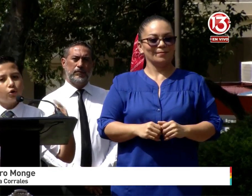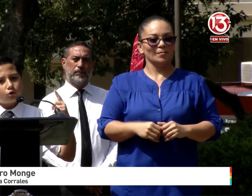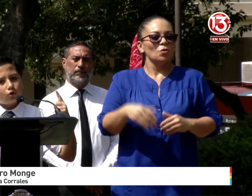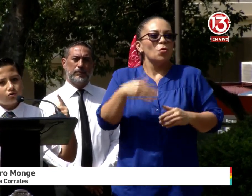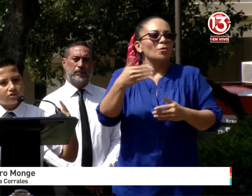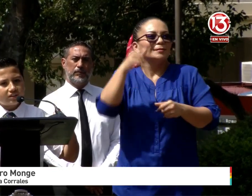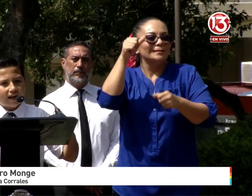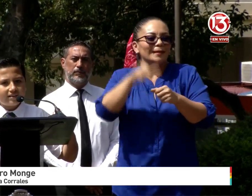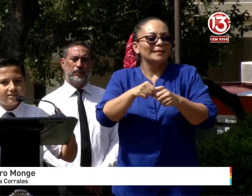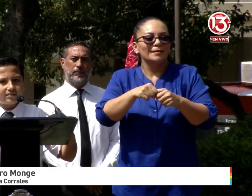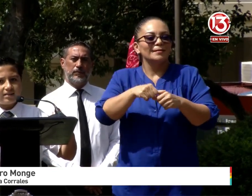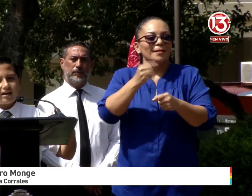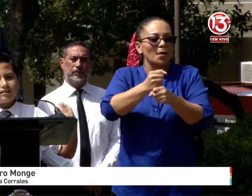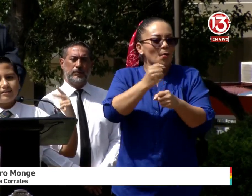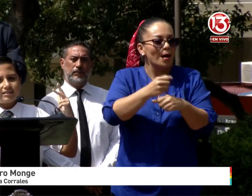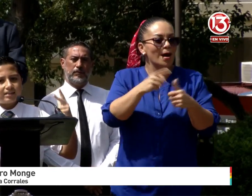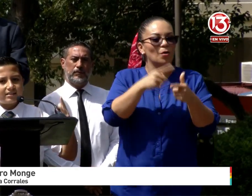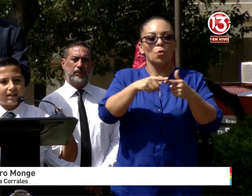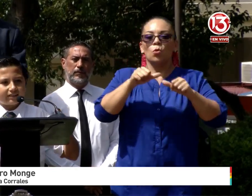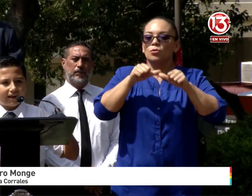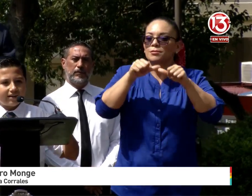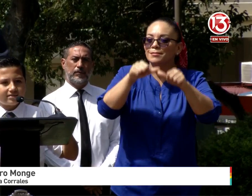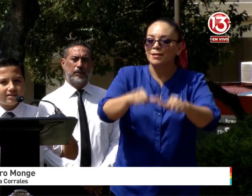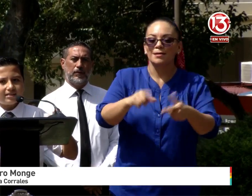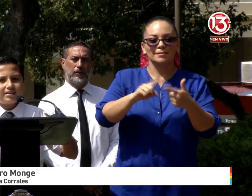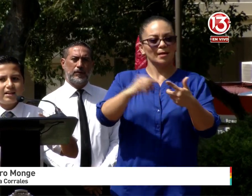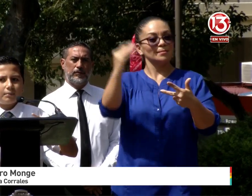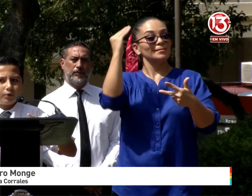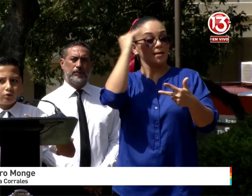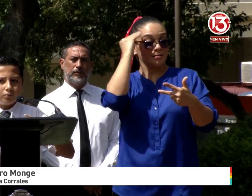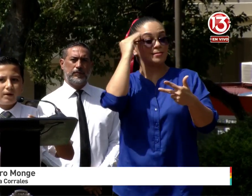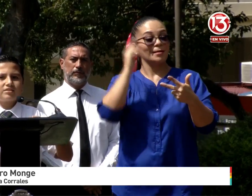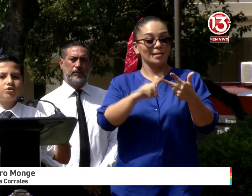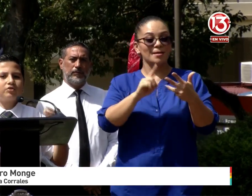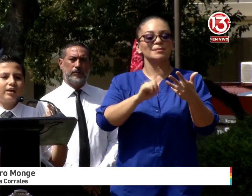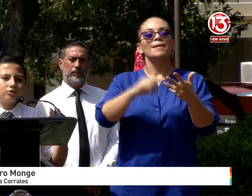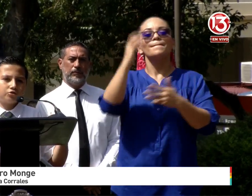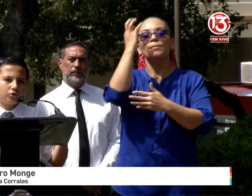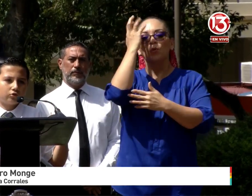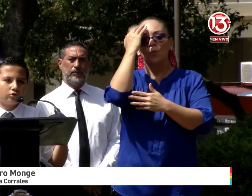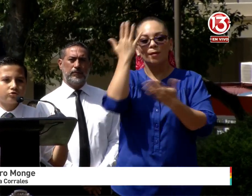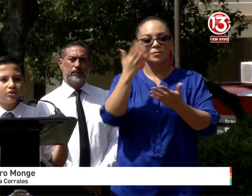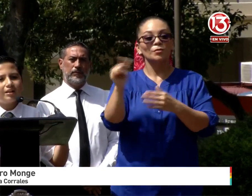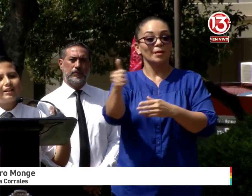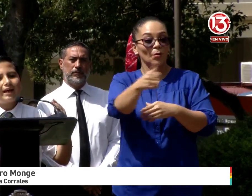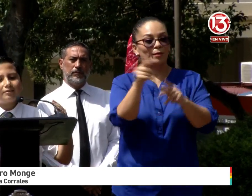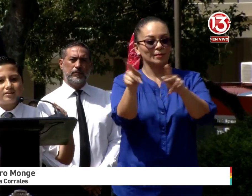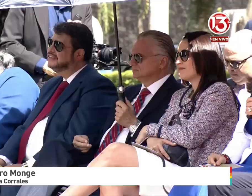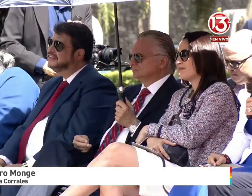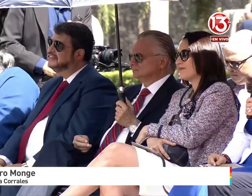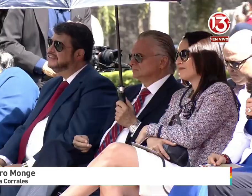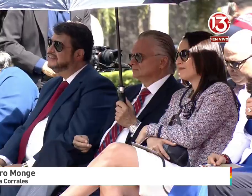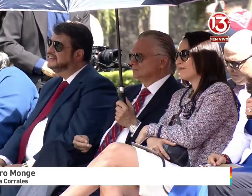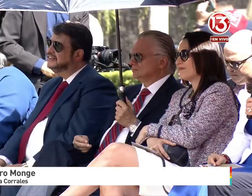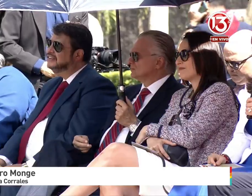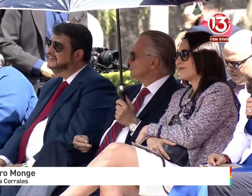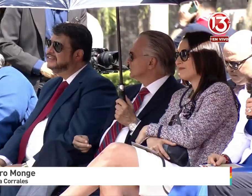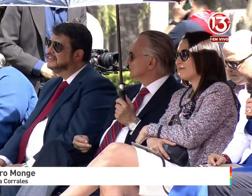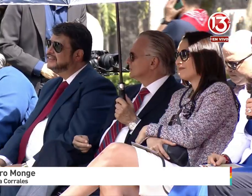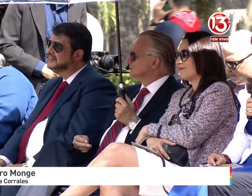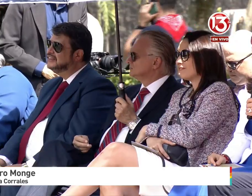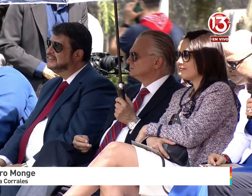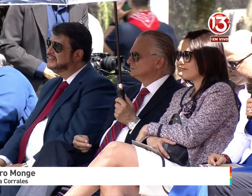trabajo, constancia, sensatez y la preocupación de los otros, la visión,